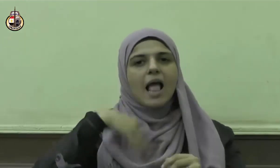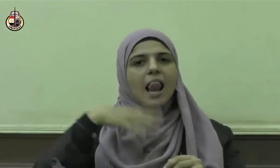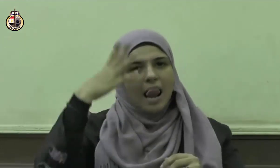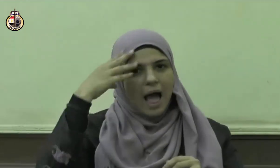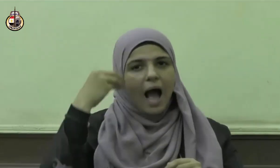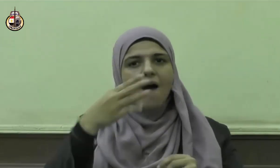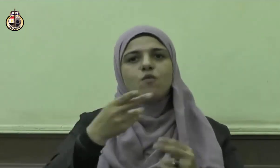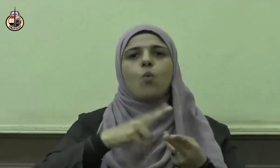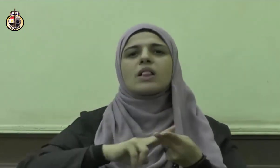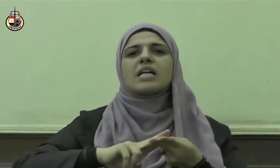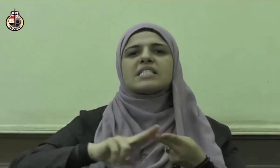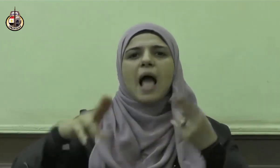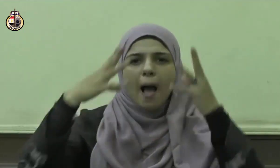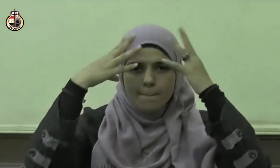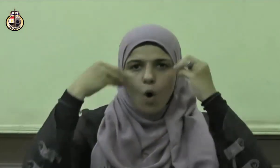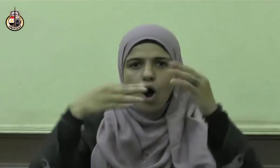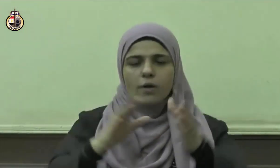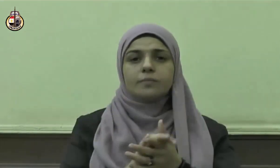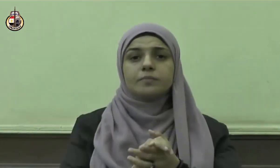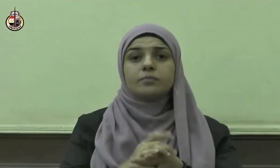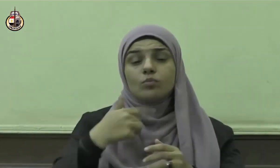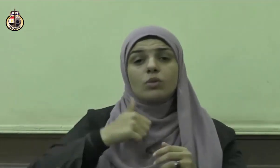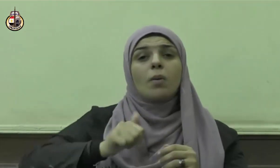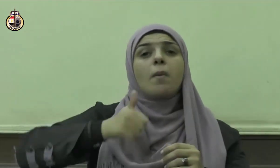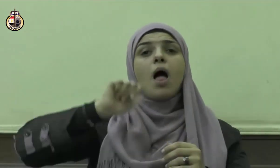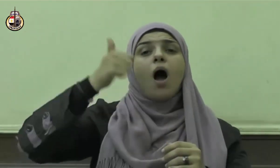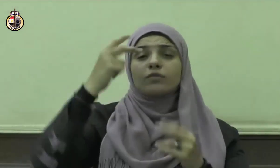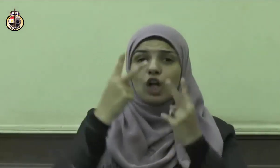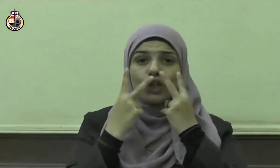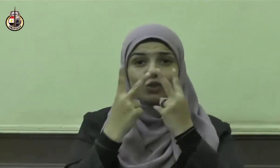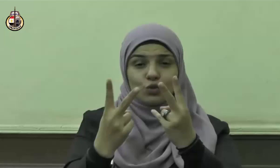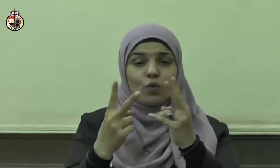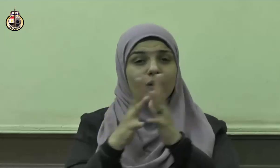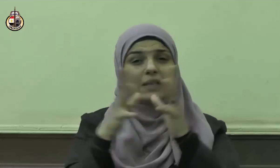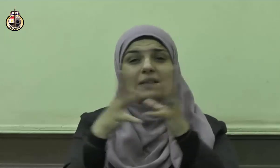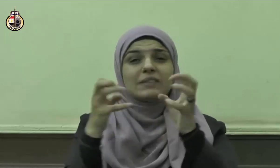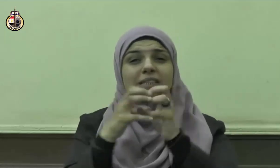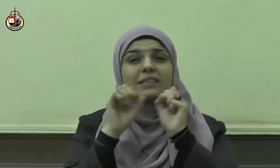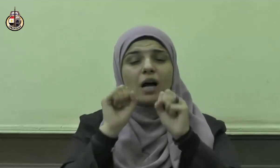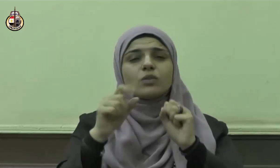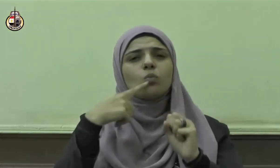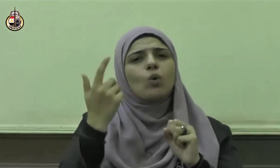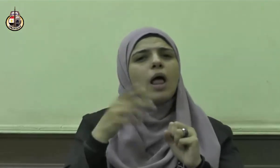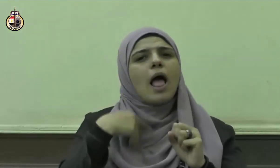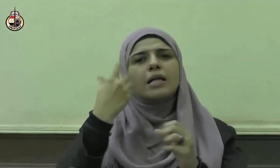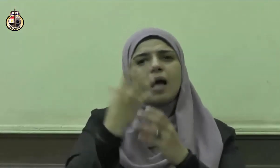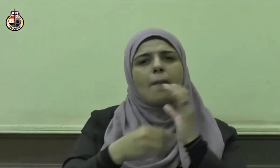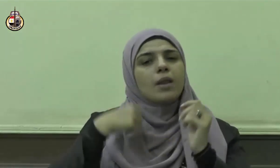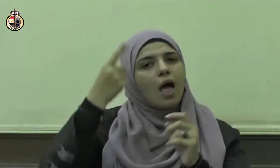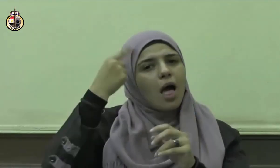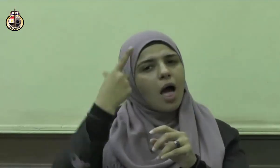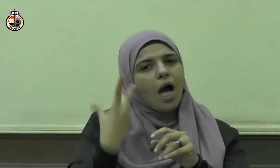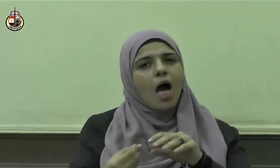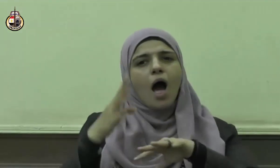والتسامح. ومن أرقى الصور وأعلاها ما كان من سيدنا أبي بكر رضي الله